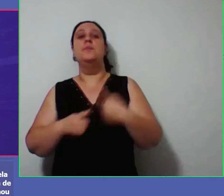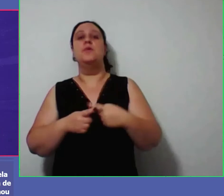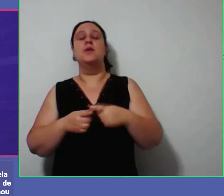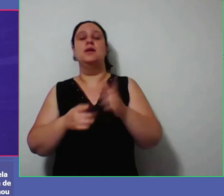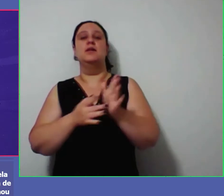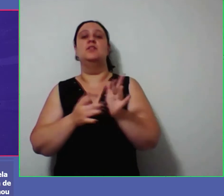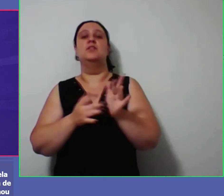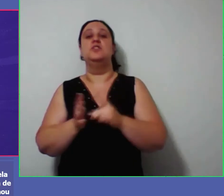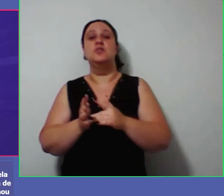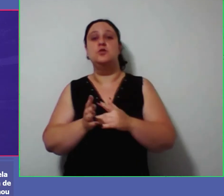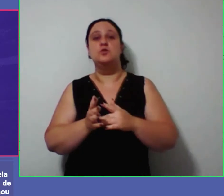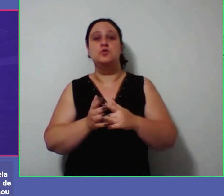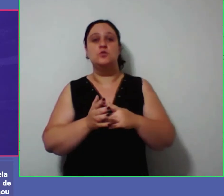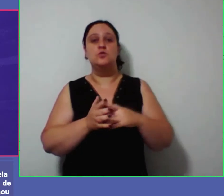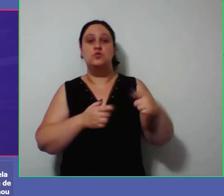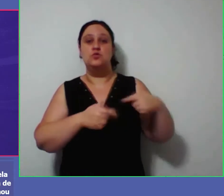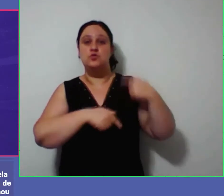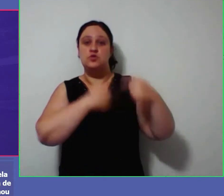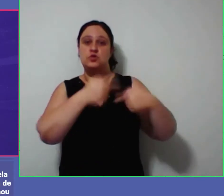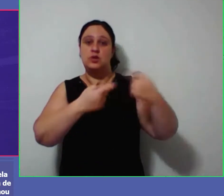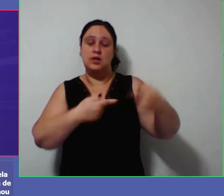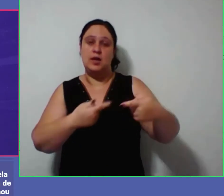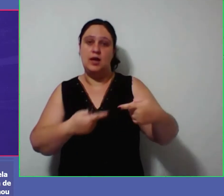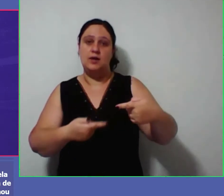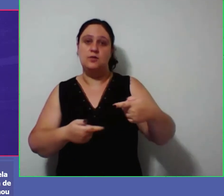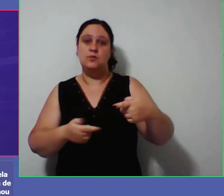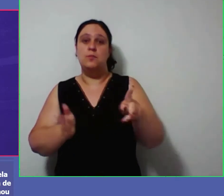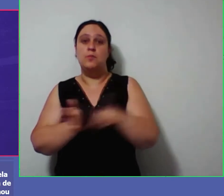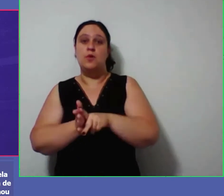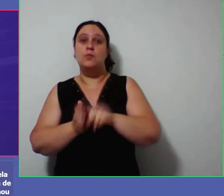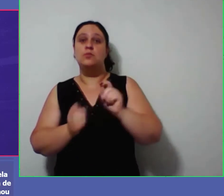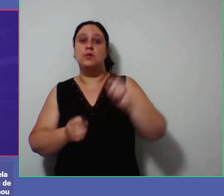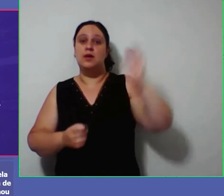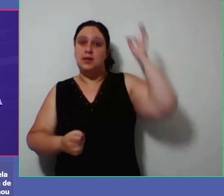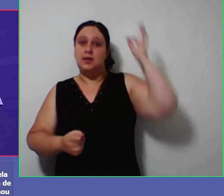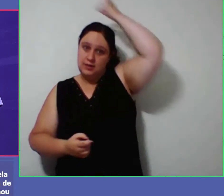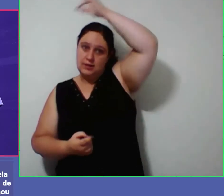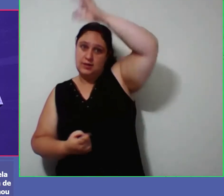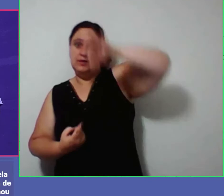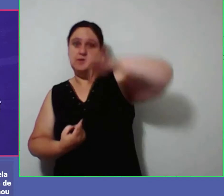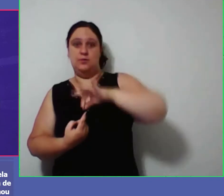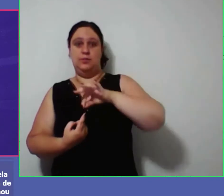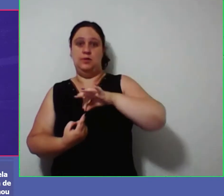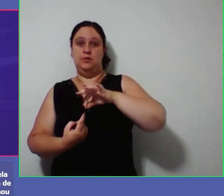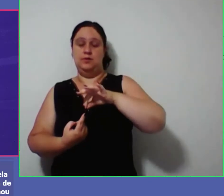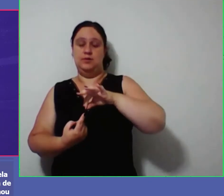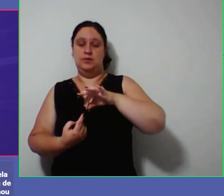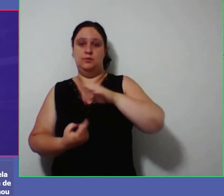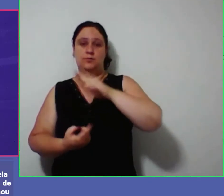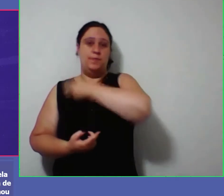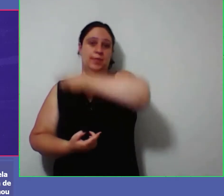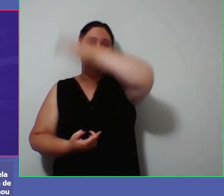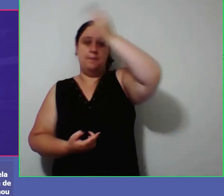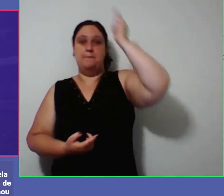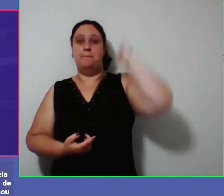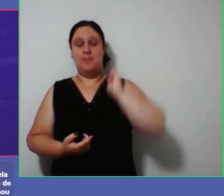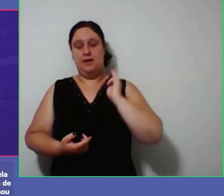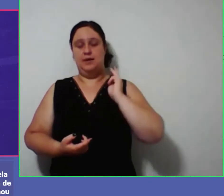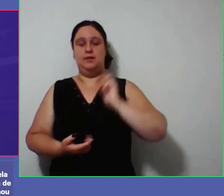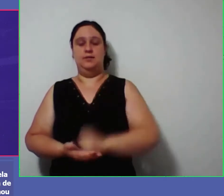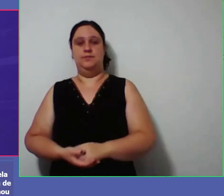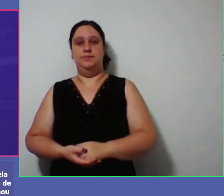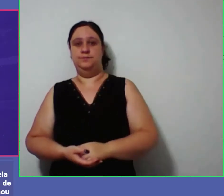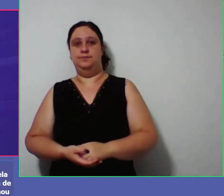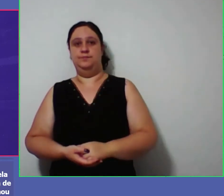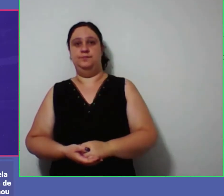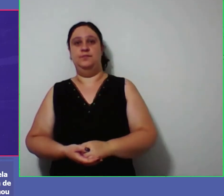gerado do Espírito Santo, né, na Maria. Jesus Cristo é o único que foi